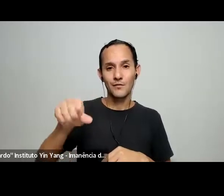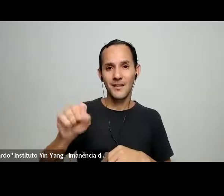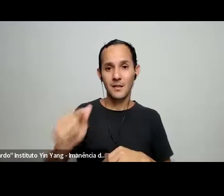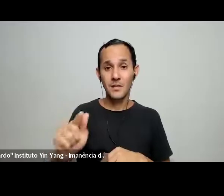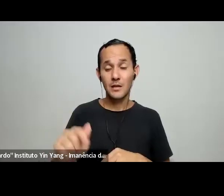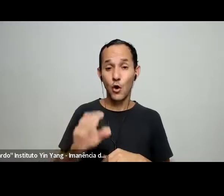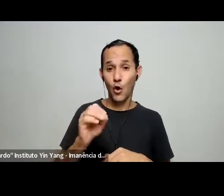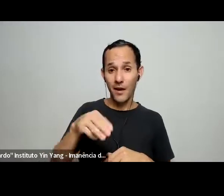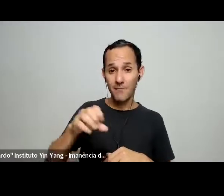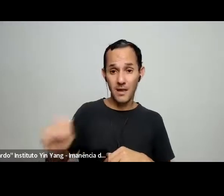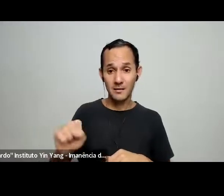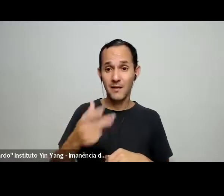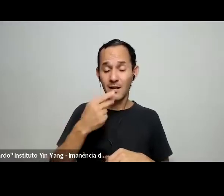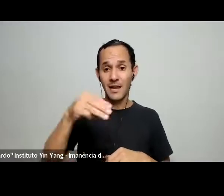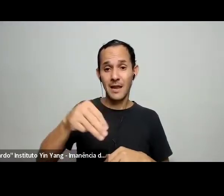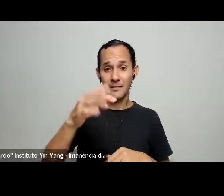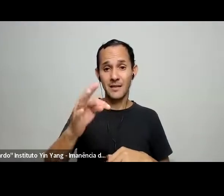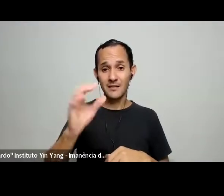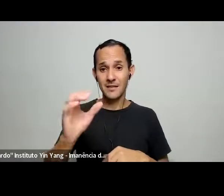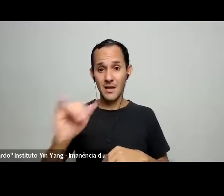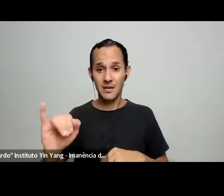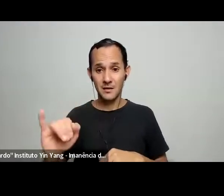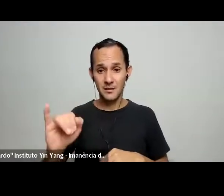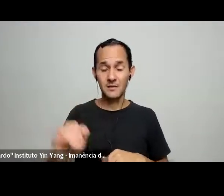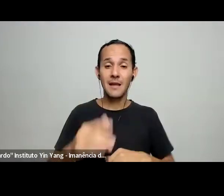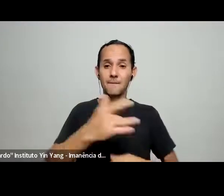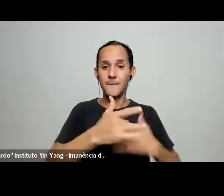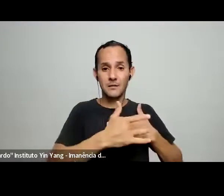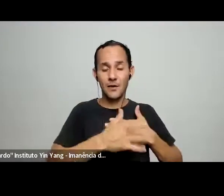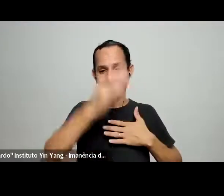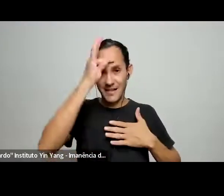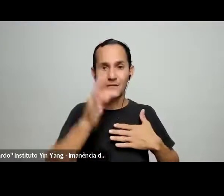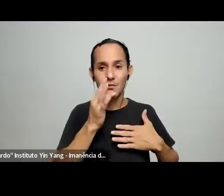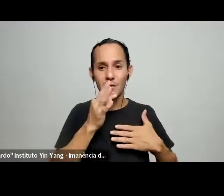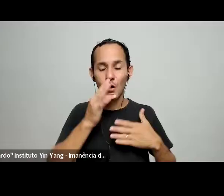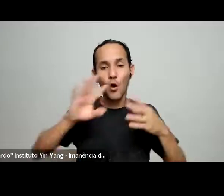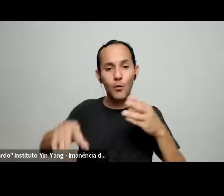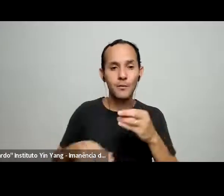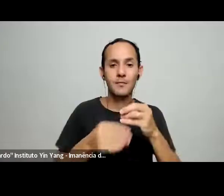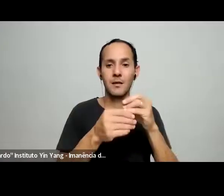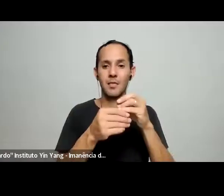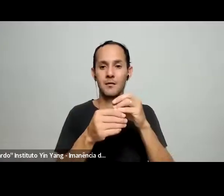de MTCI, Medicina Tradicional Complementar Integrativa.